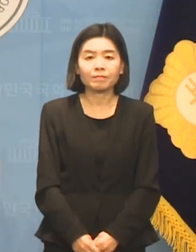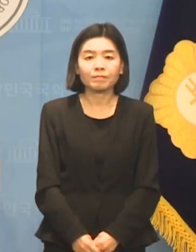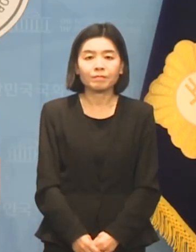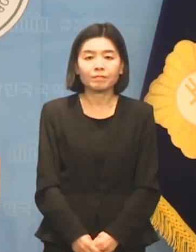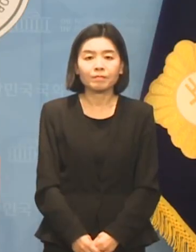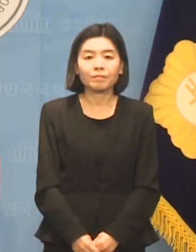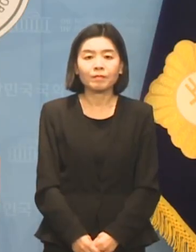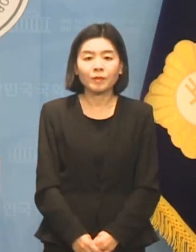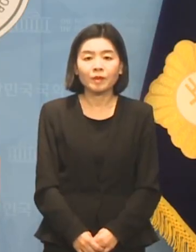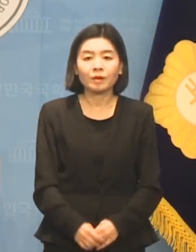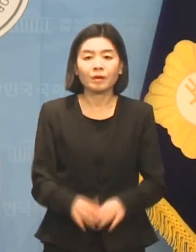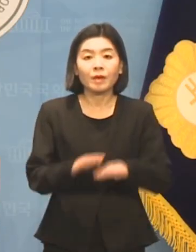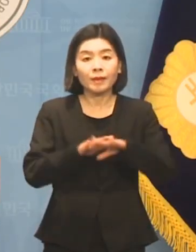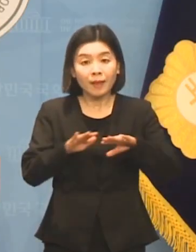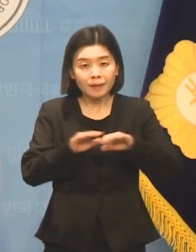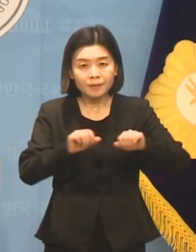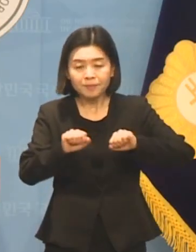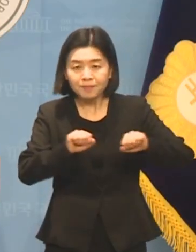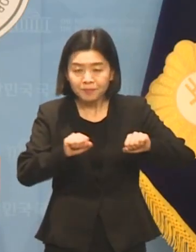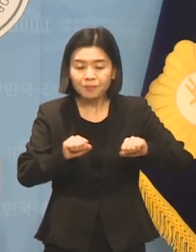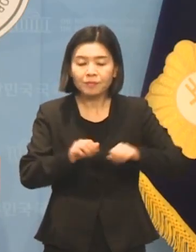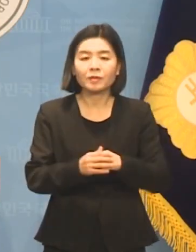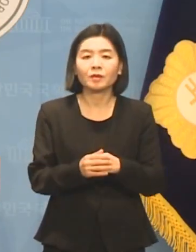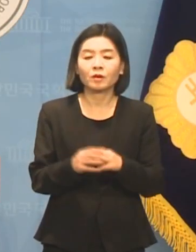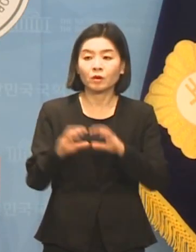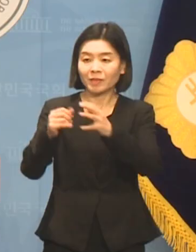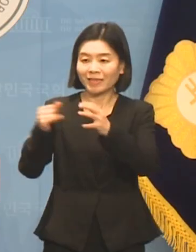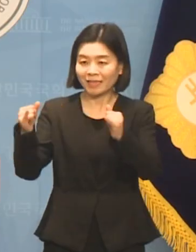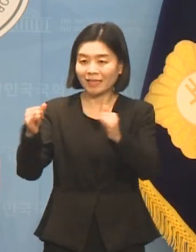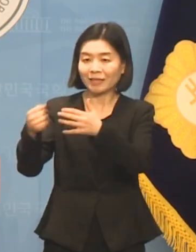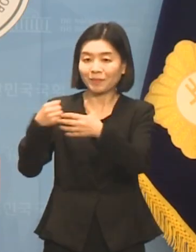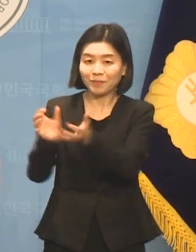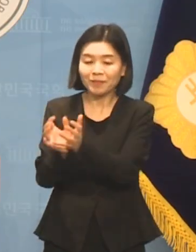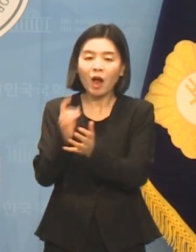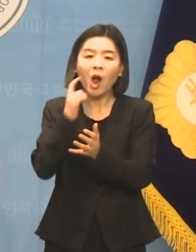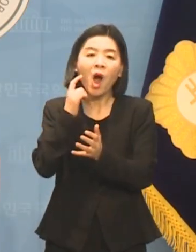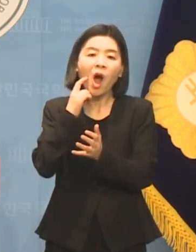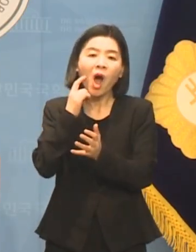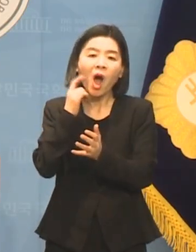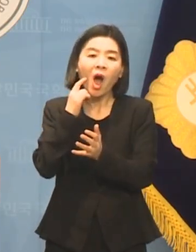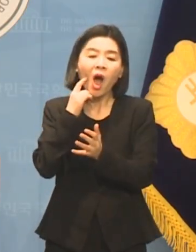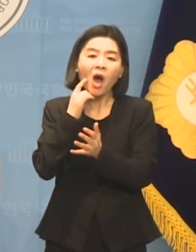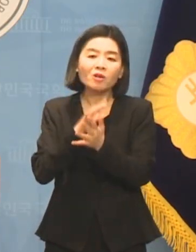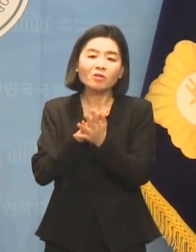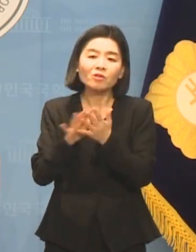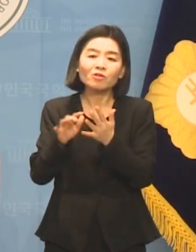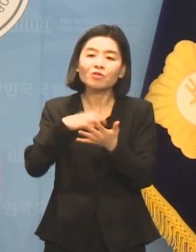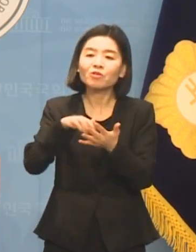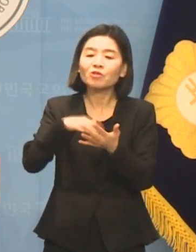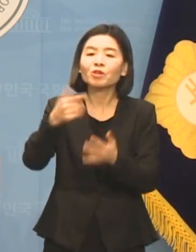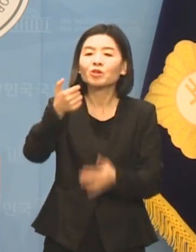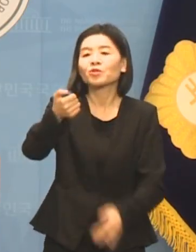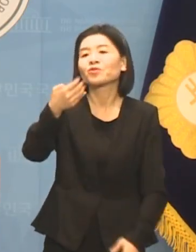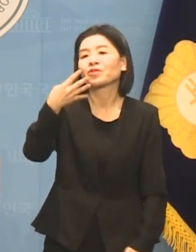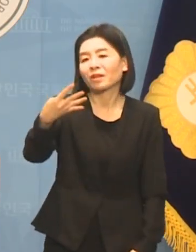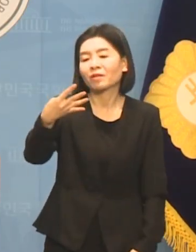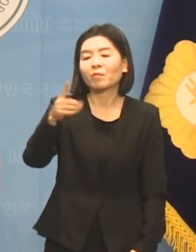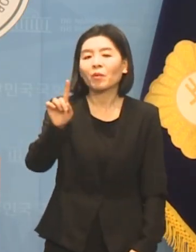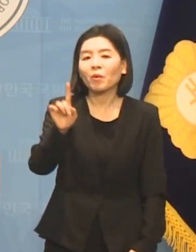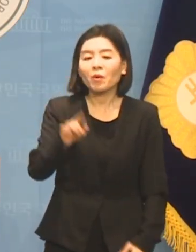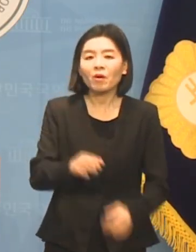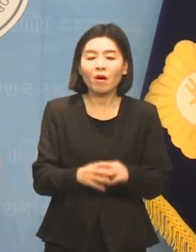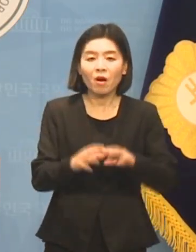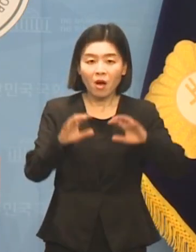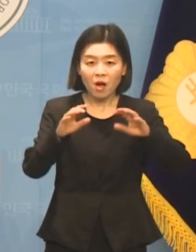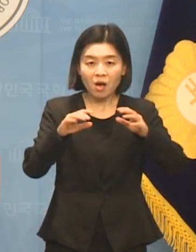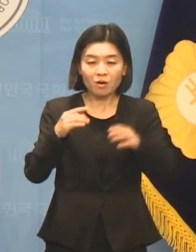네, 주요 대응 현황 보고 드리겠습니다. 국민의힘 거짓말 시리즈 54번째입니다. 오늘은 헌정 파괴